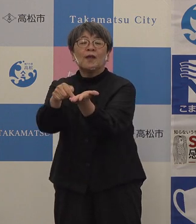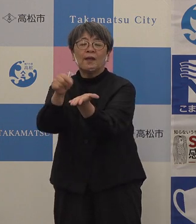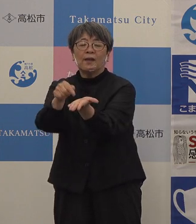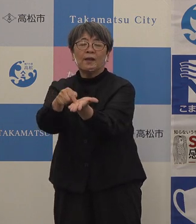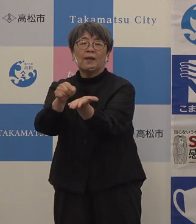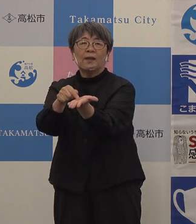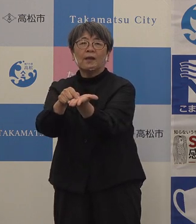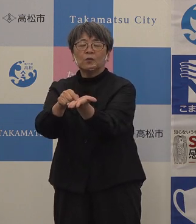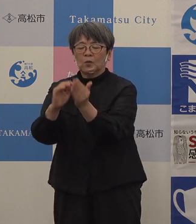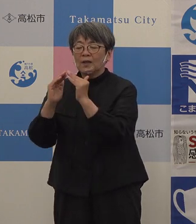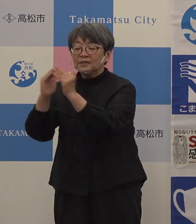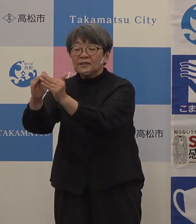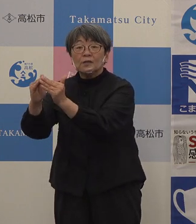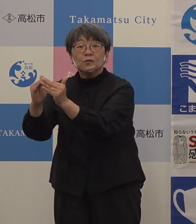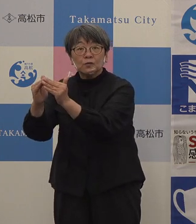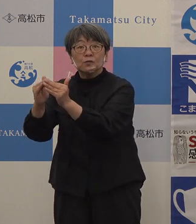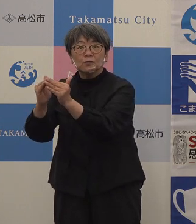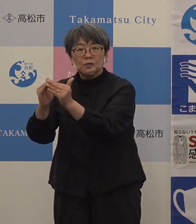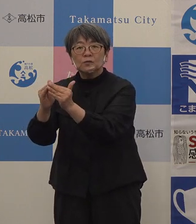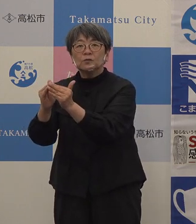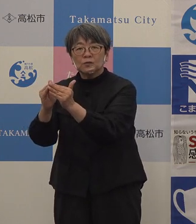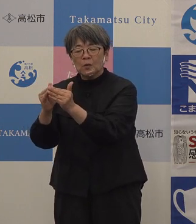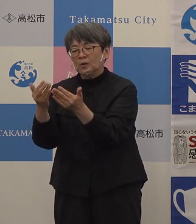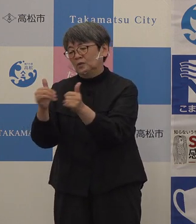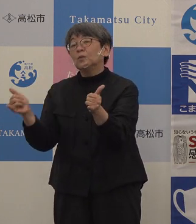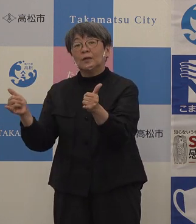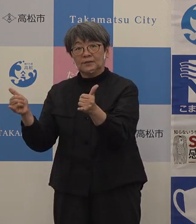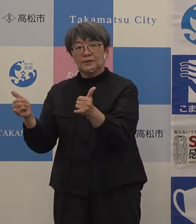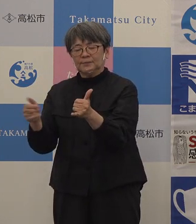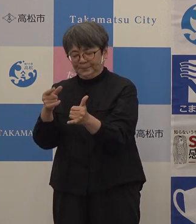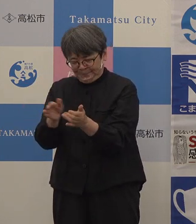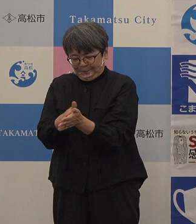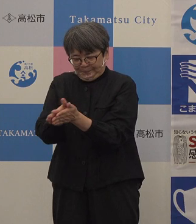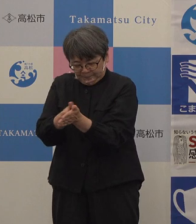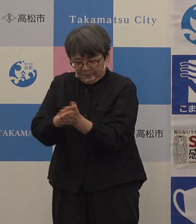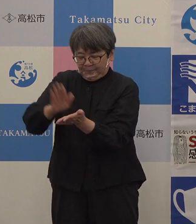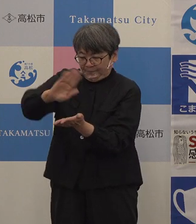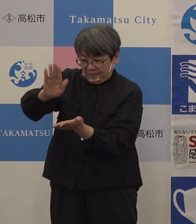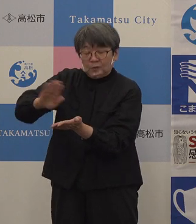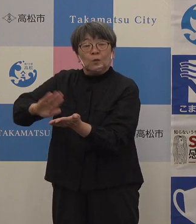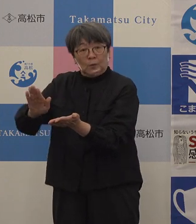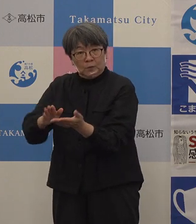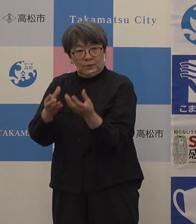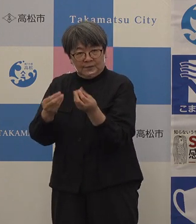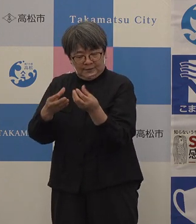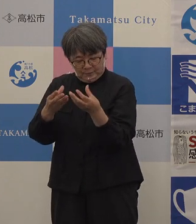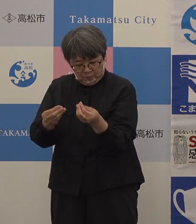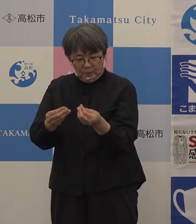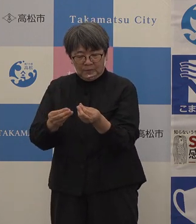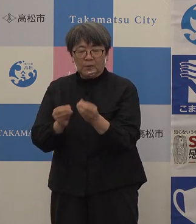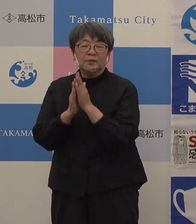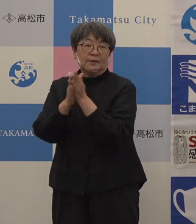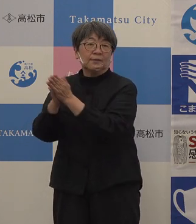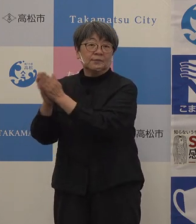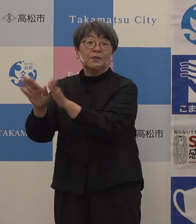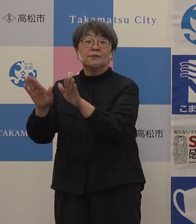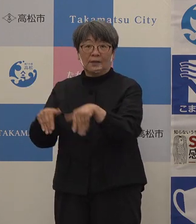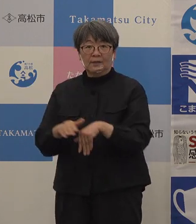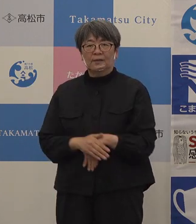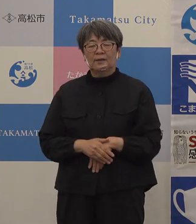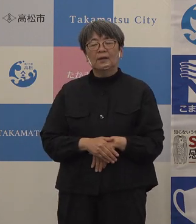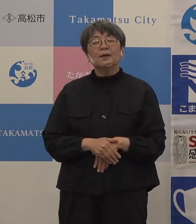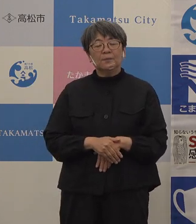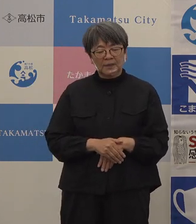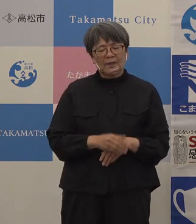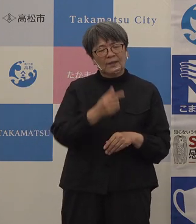施設の管理者には事情を説明し、それぞれ消毒も依頼をしてきちっとやっていただいておると。また芸術